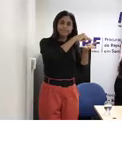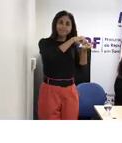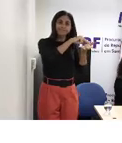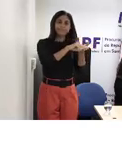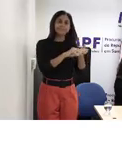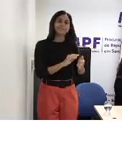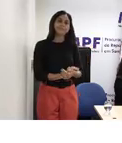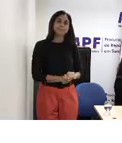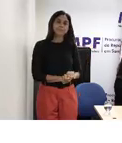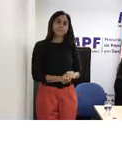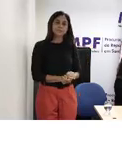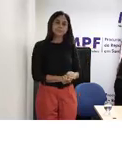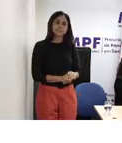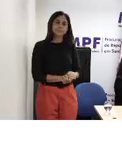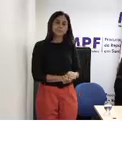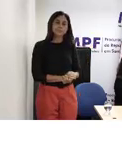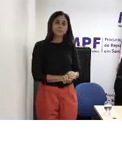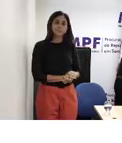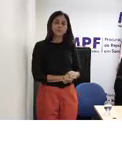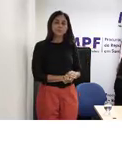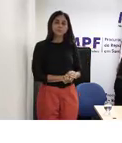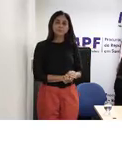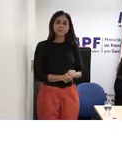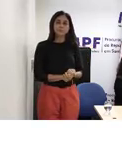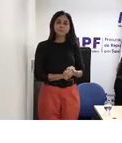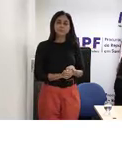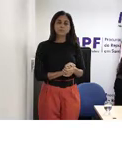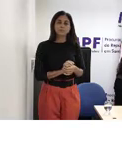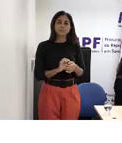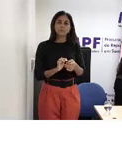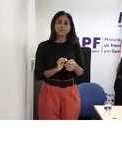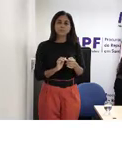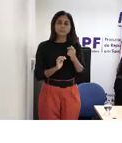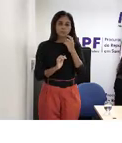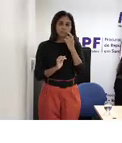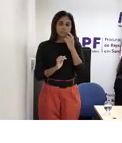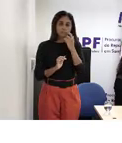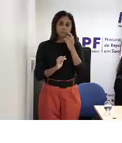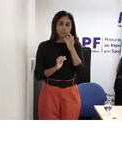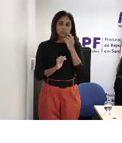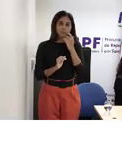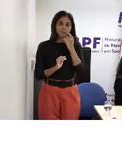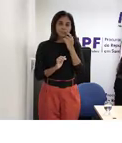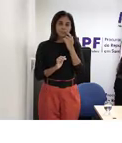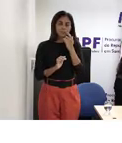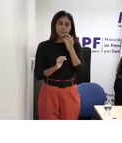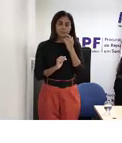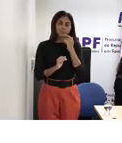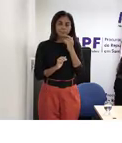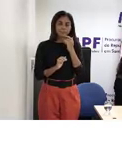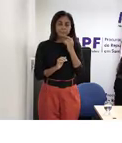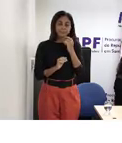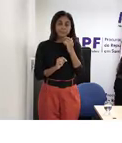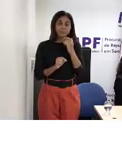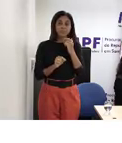e por fim o que foi que fou aqui chegando a mandar a vítima a introduzir um tubo de rímel na